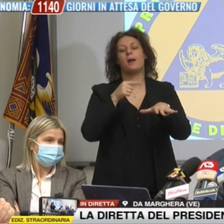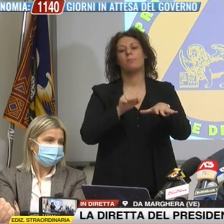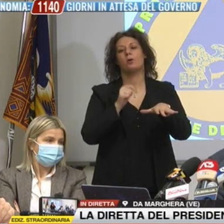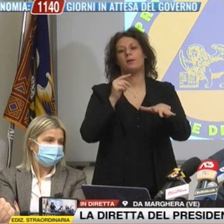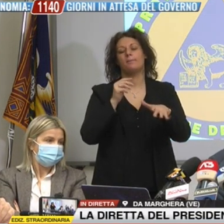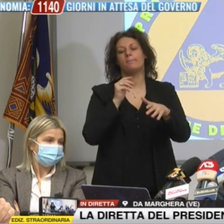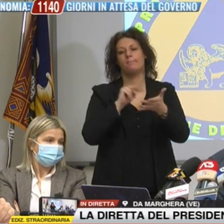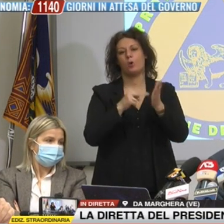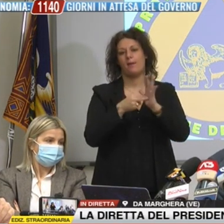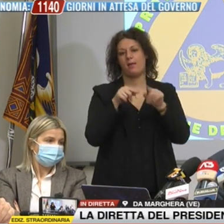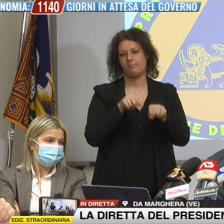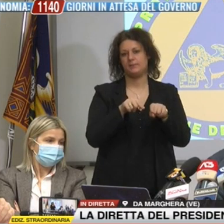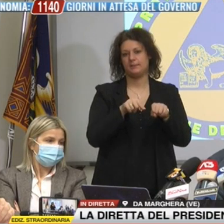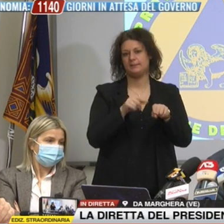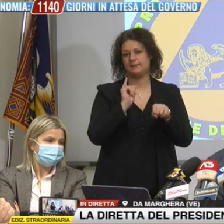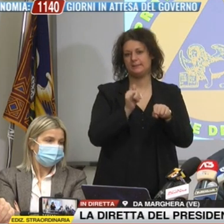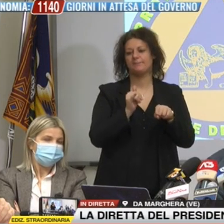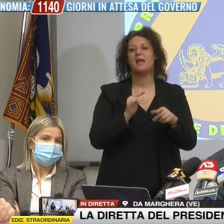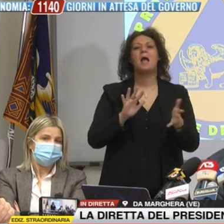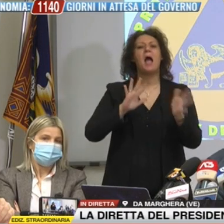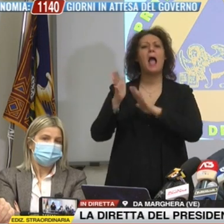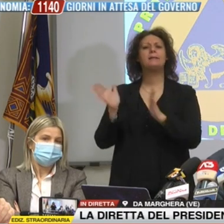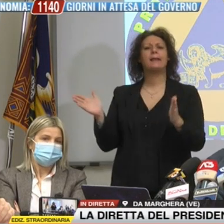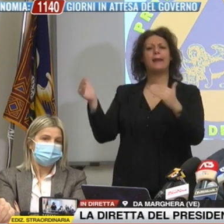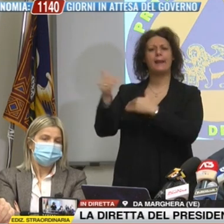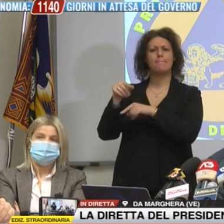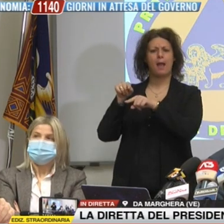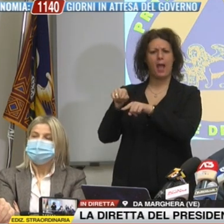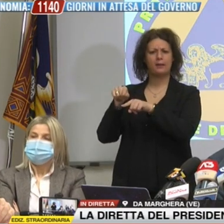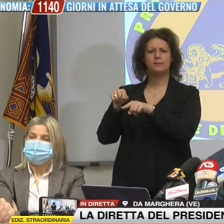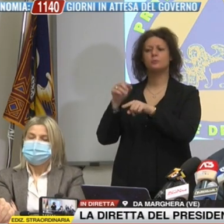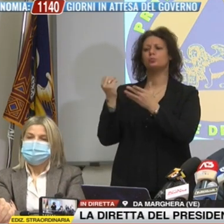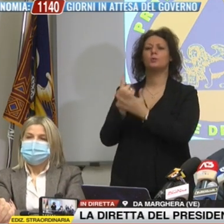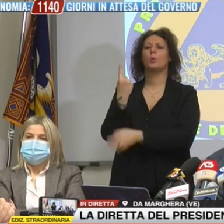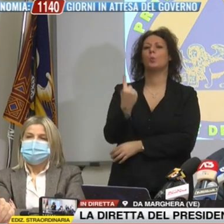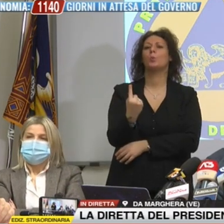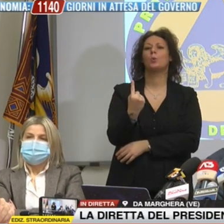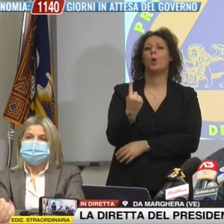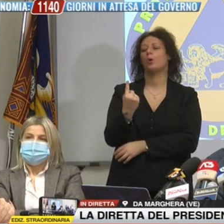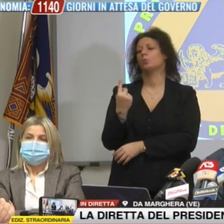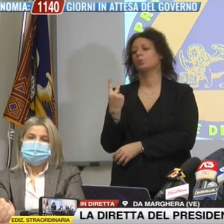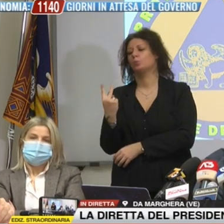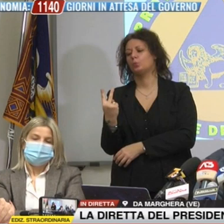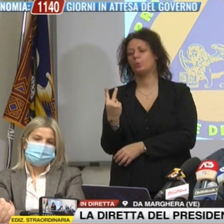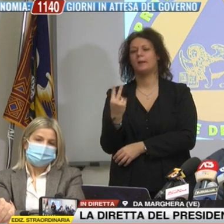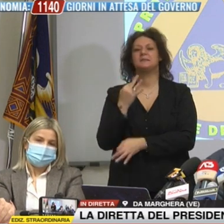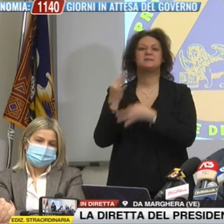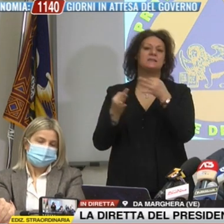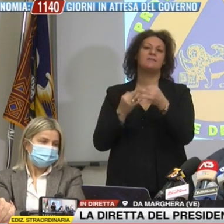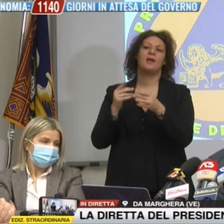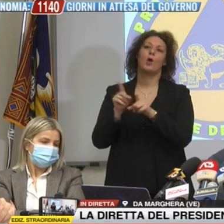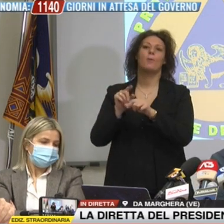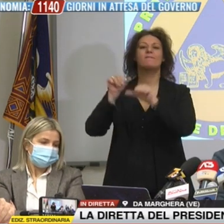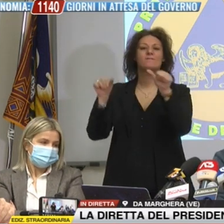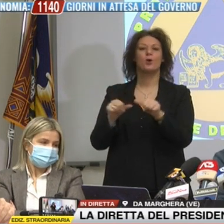fossero due in ferie, ecco, quindi normalmente se non si crea un fenomeno di cluster l'attività sanitaria non ha forti ripercussioni.